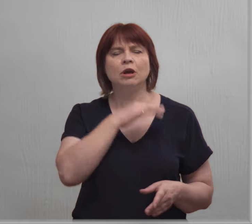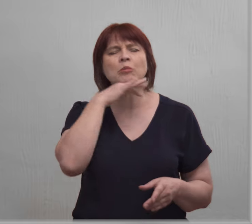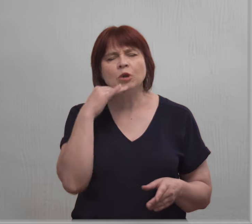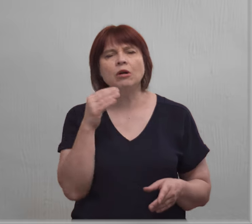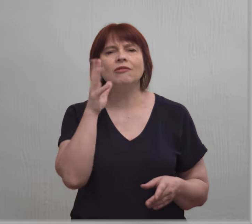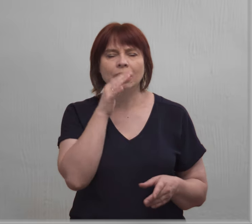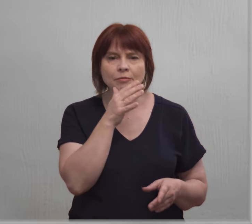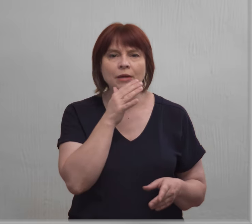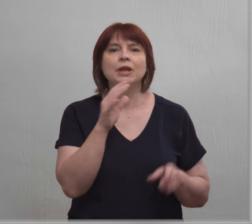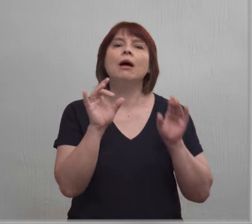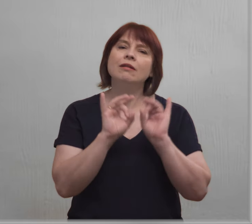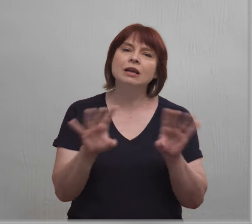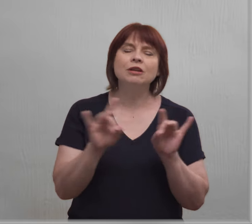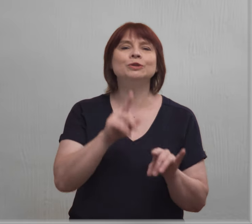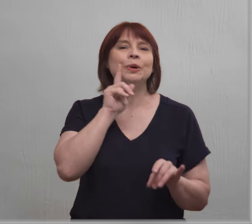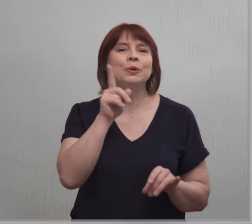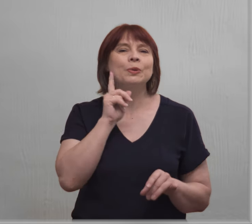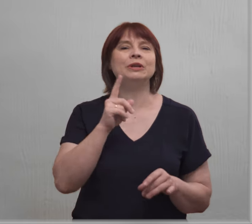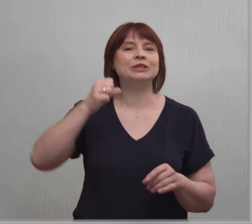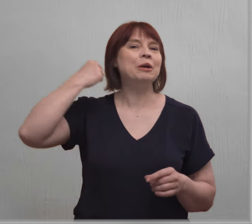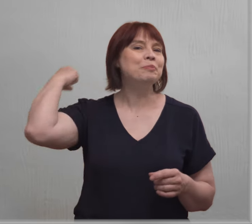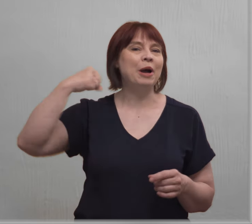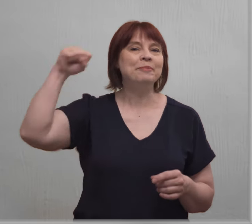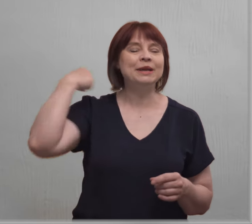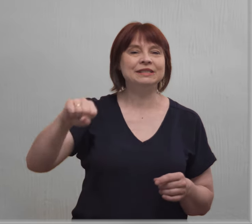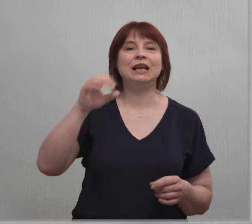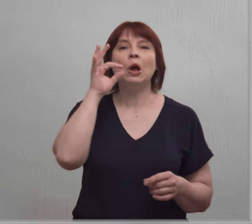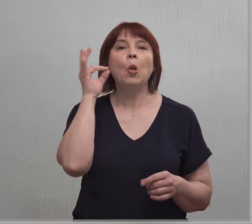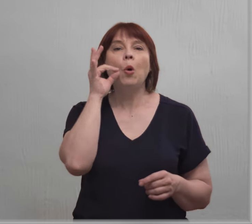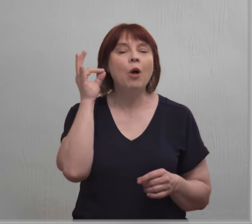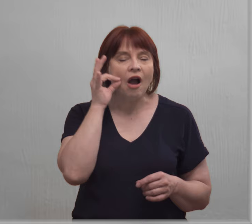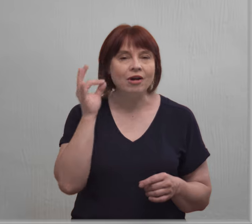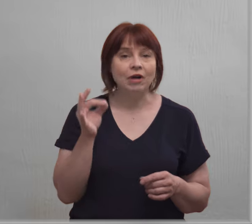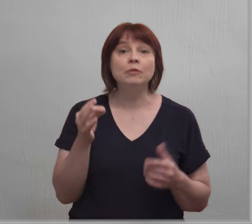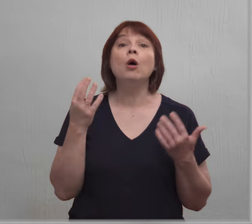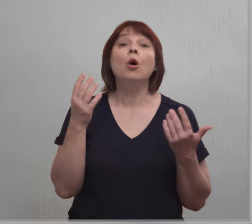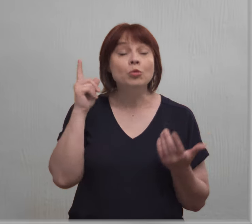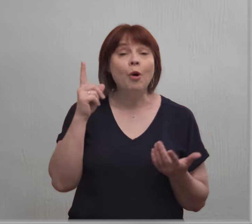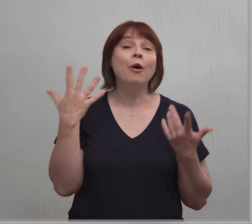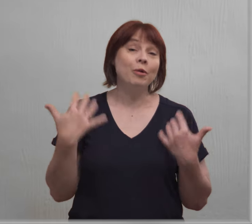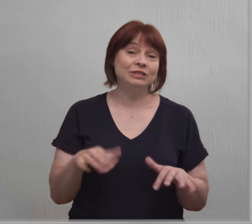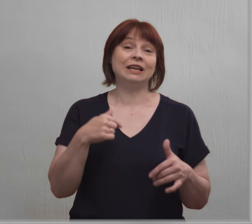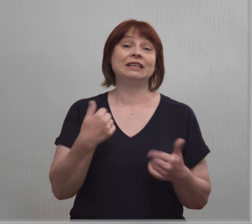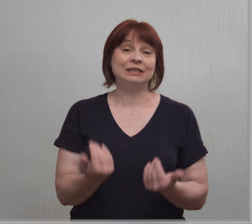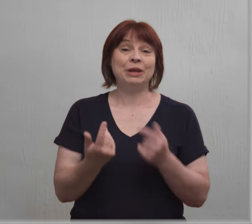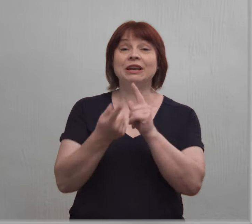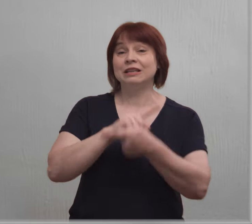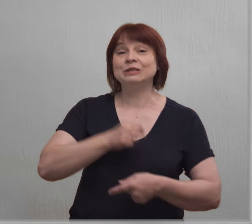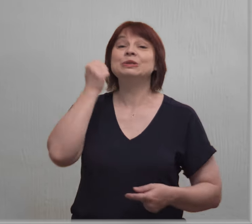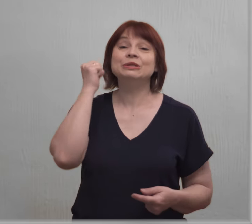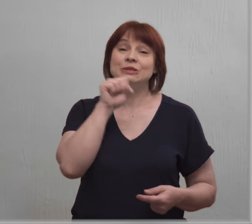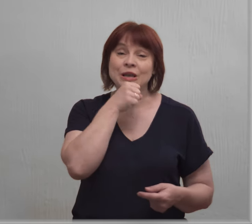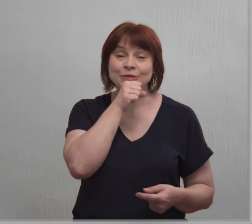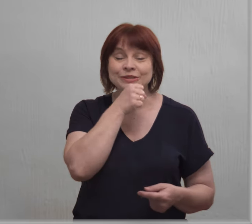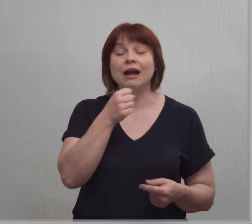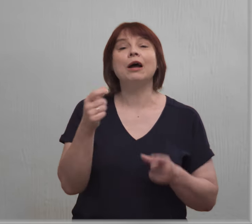говорил о том, что юноши, они победили лукавого, и чувствовал себя таким. Но вот с позиции уже дедушки я вам говорю то слово, которое пришло ко